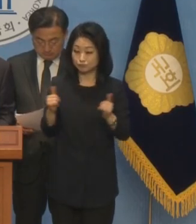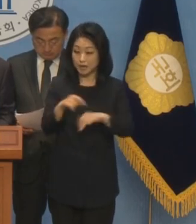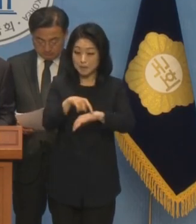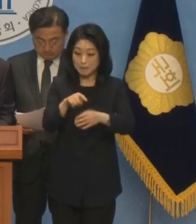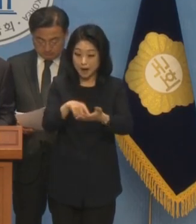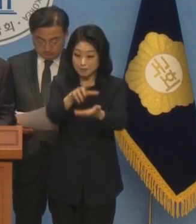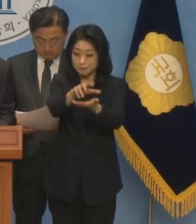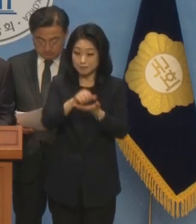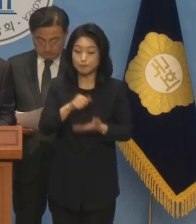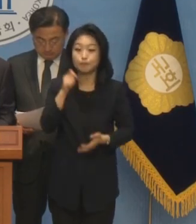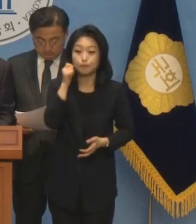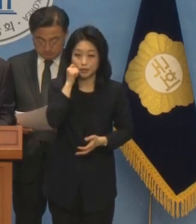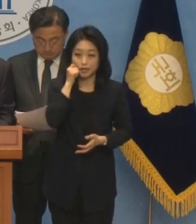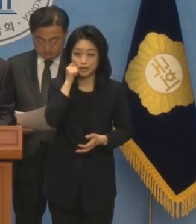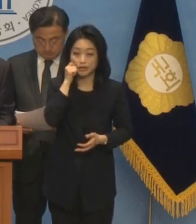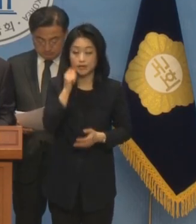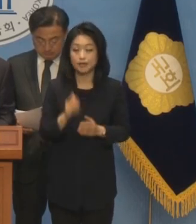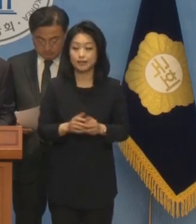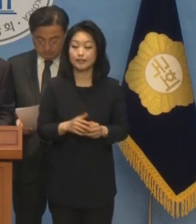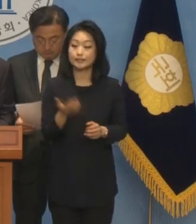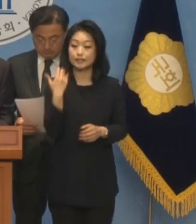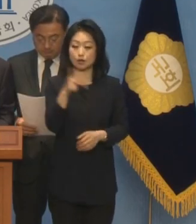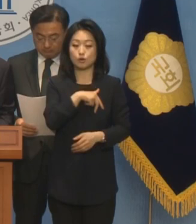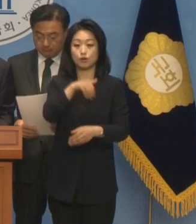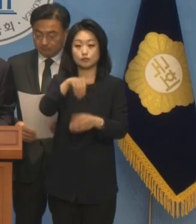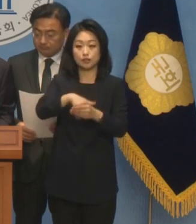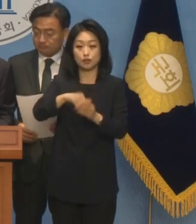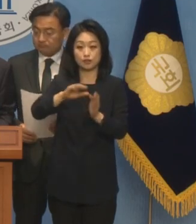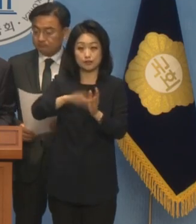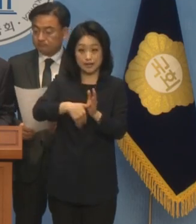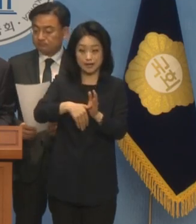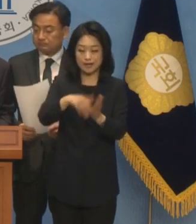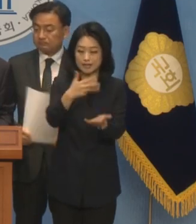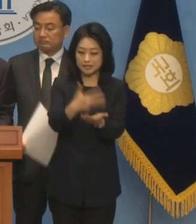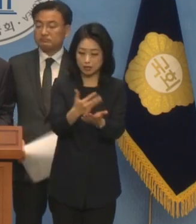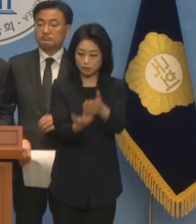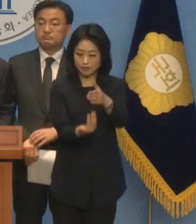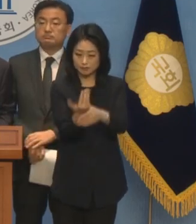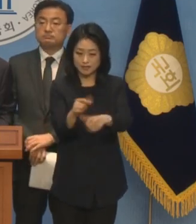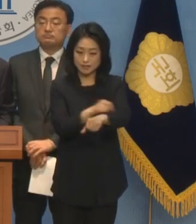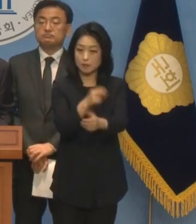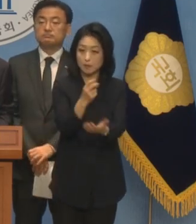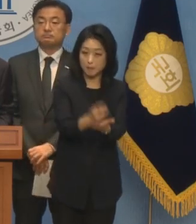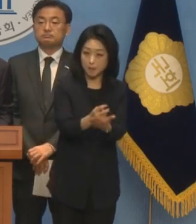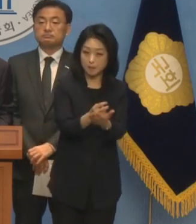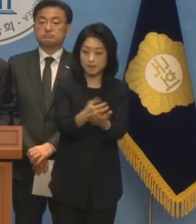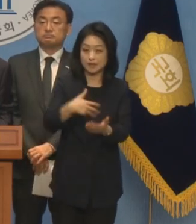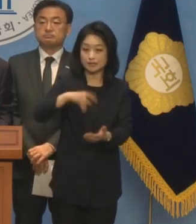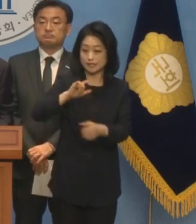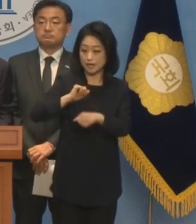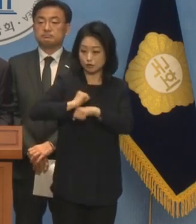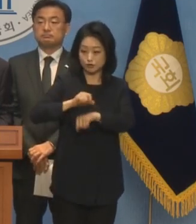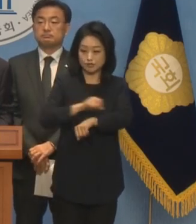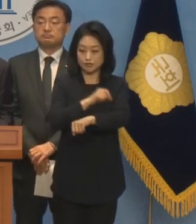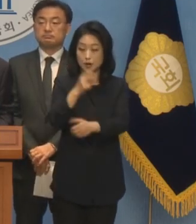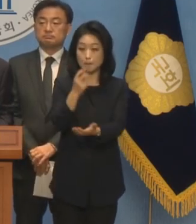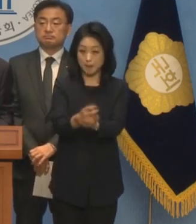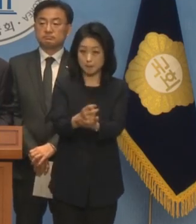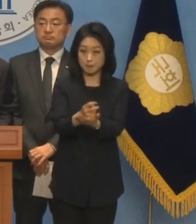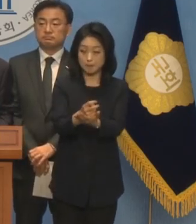않고 있습니다 국민은 지난 총선에서 이태원 참사 특별법 해병 특검법을